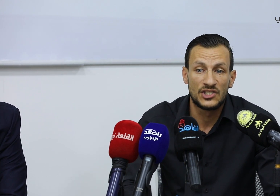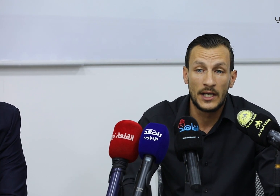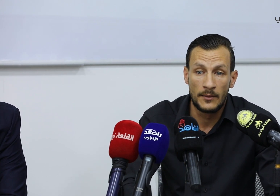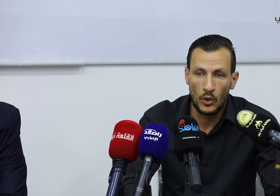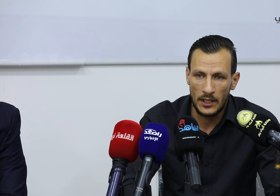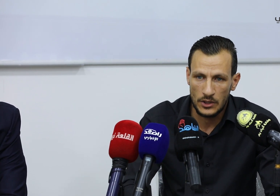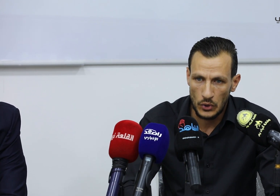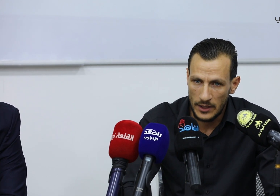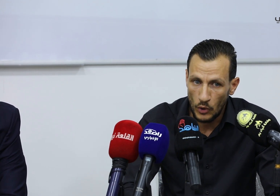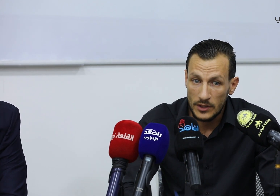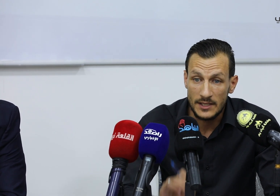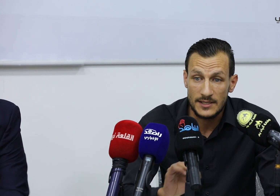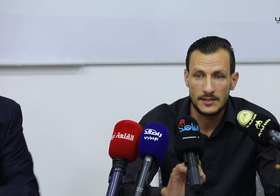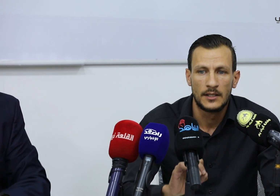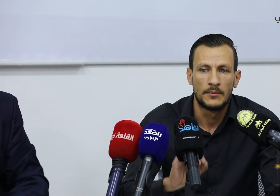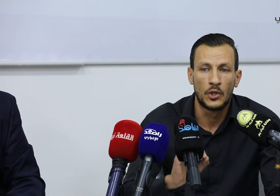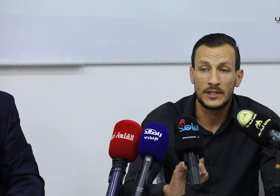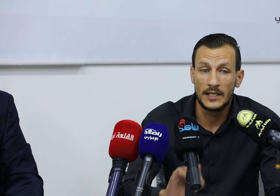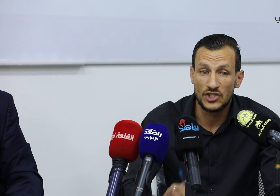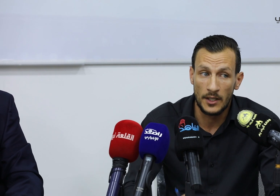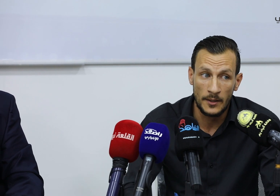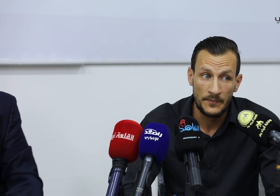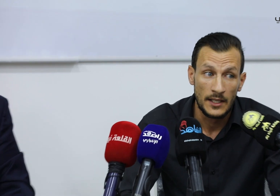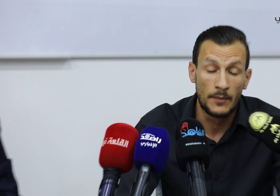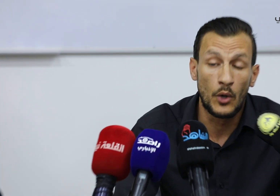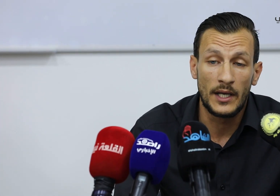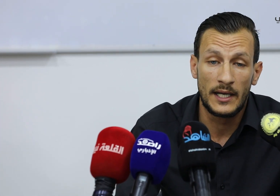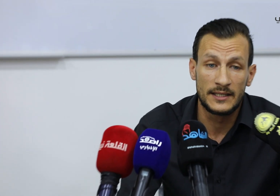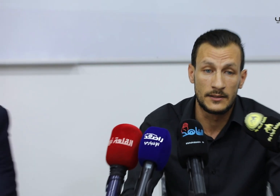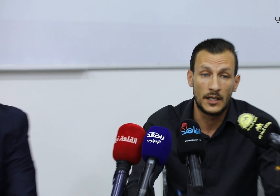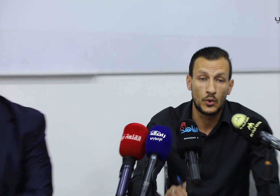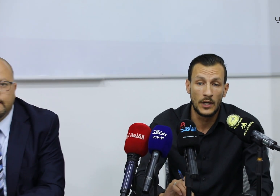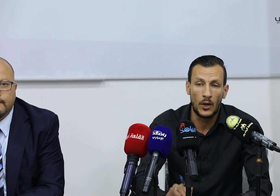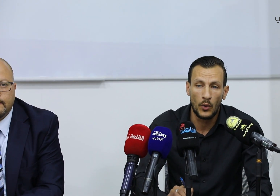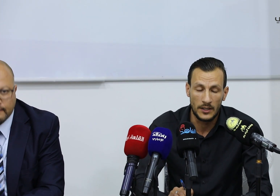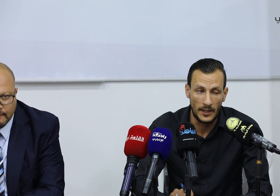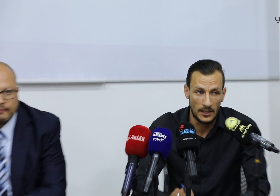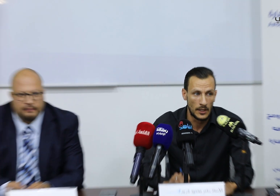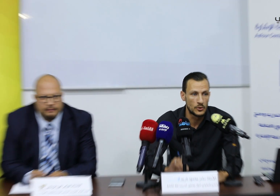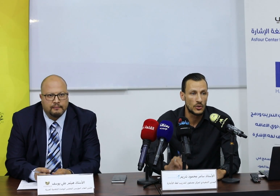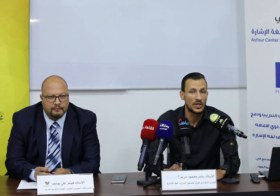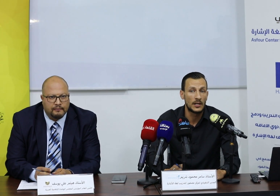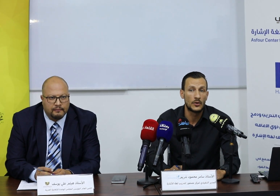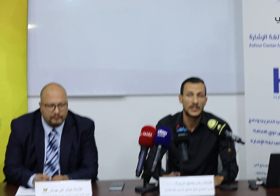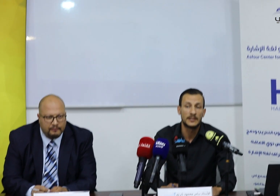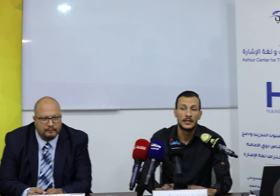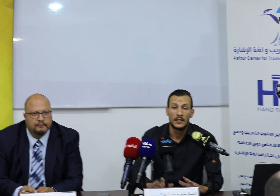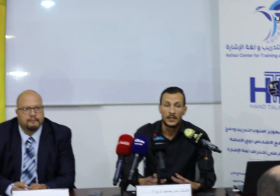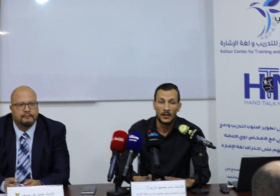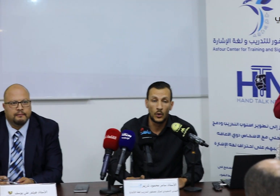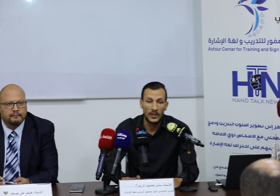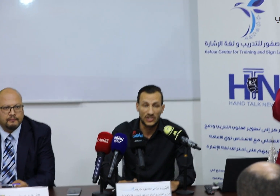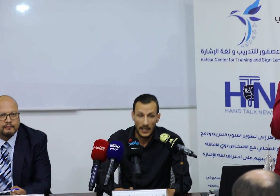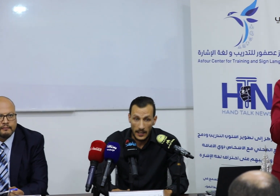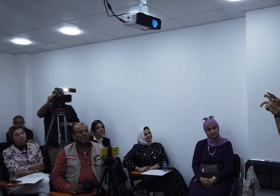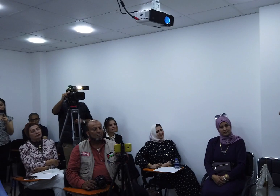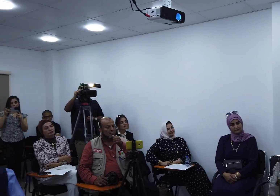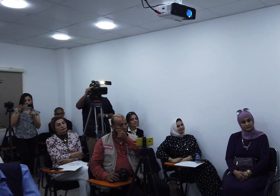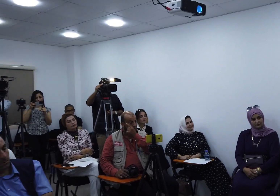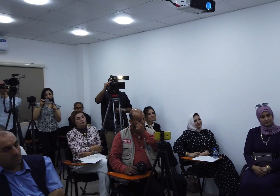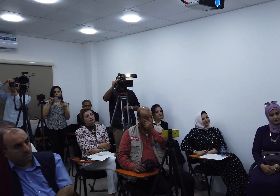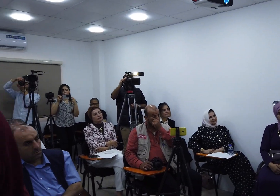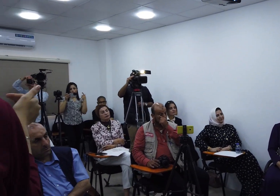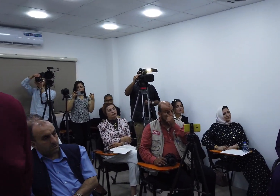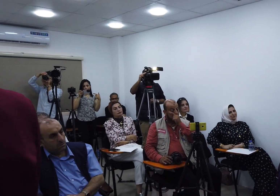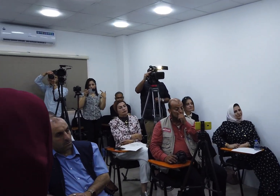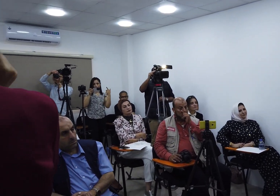حالياً إنشأنا موقع إلكتروني مختص بلغة الإشارة. الموقع هذا راح يكون الأول طبعاً على مستوى الشرق الأوسط. الموقع شغال،